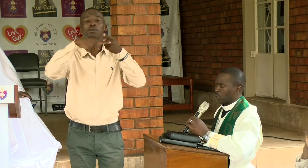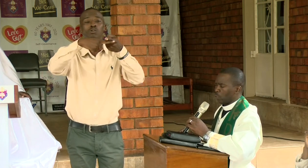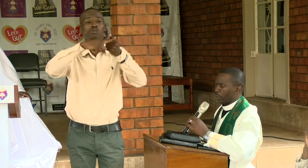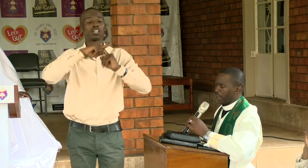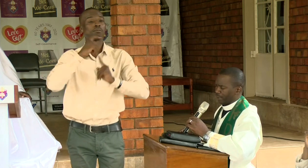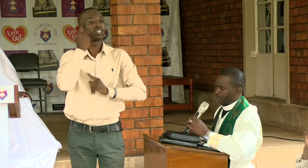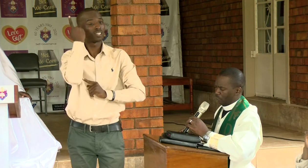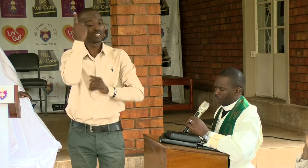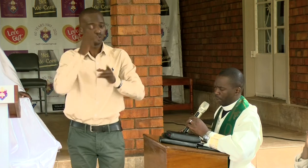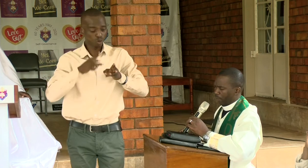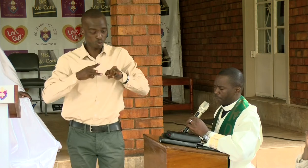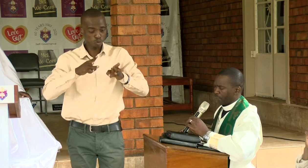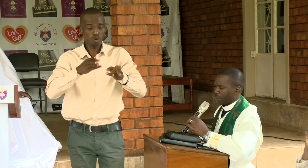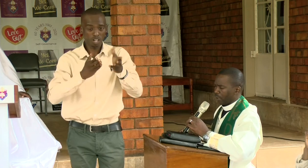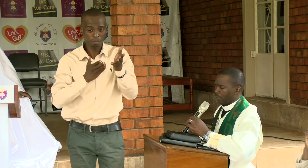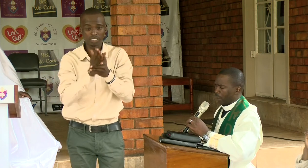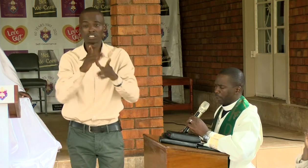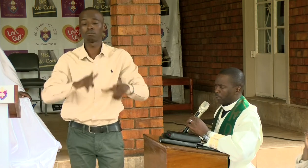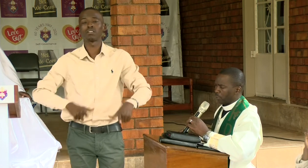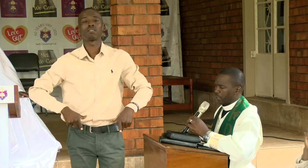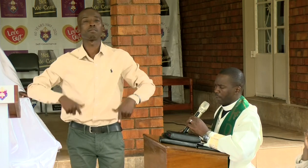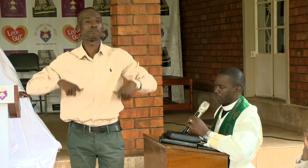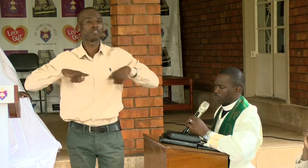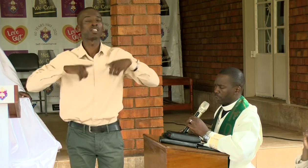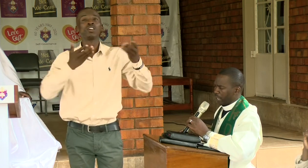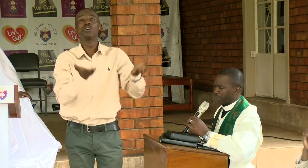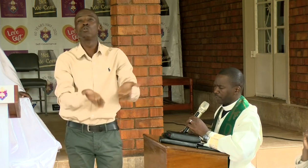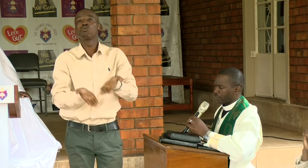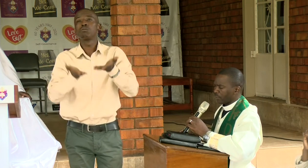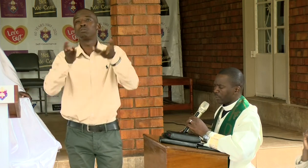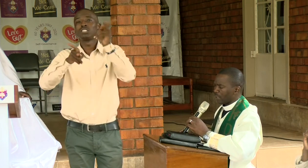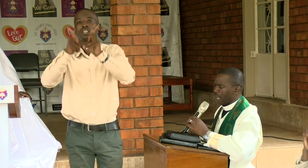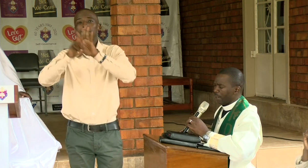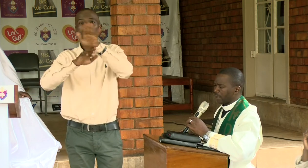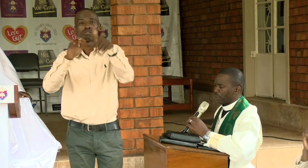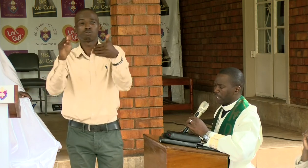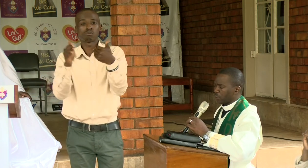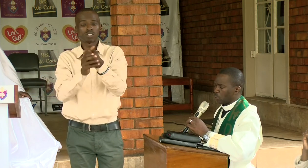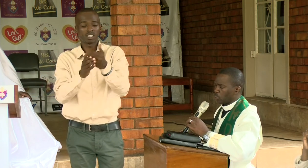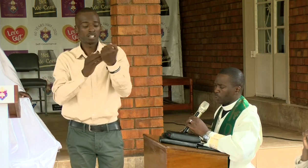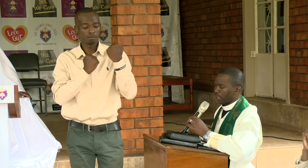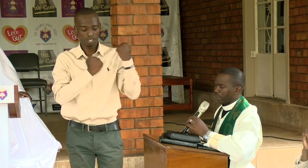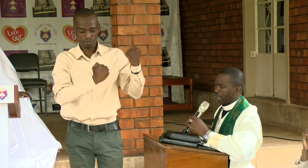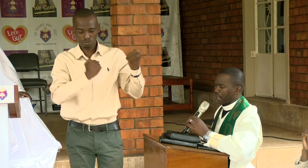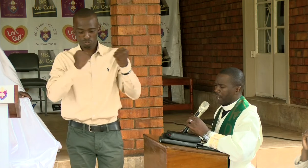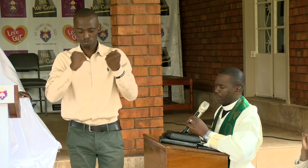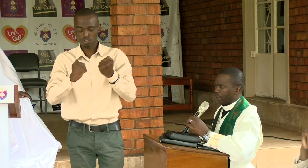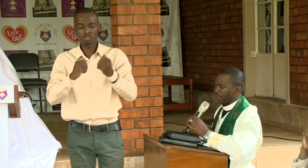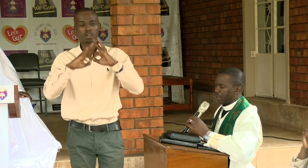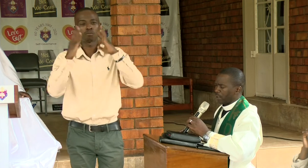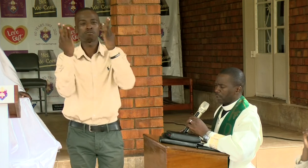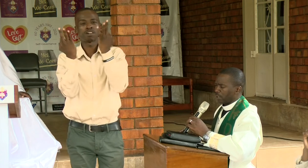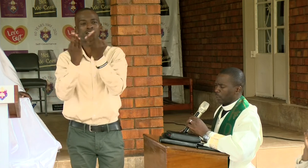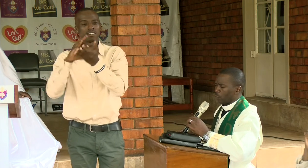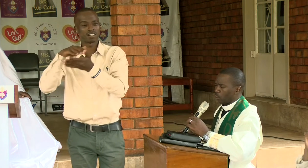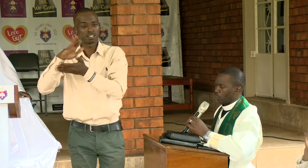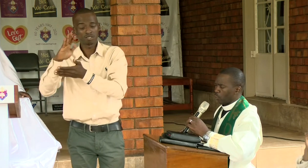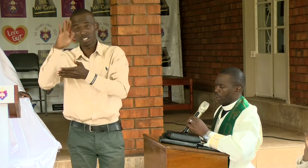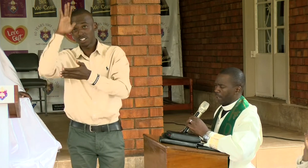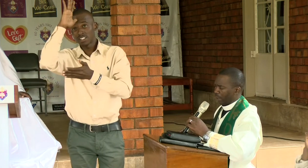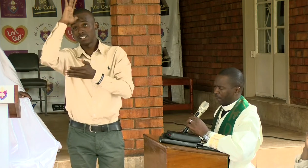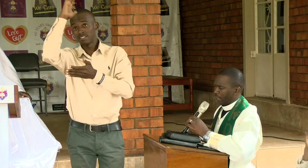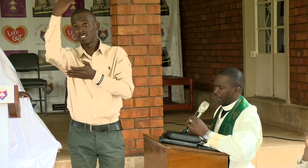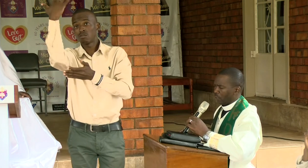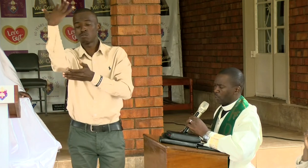bategere nti gwe kkubo n'amazima n'obulamu. Mukama, tuyimusa abantu bonna abayita mu ngeri z'okusoomooza mu maka gaabwe, si wo mukono